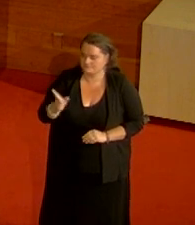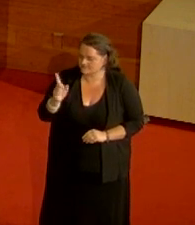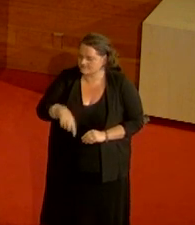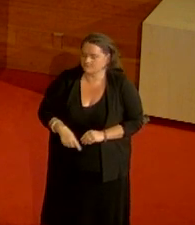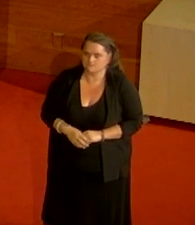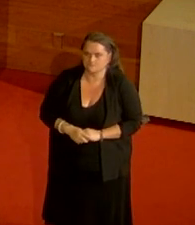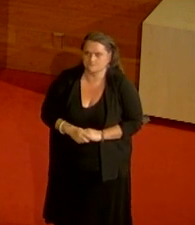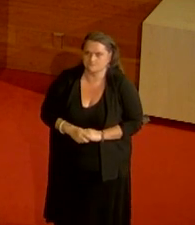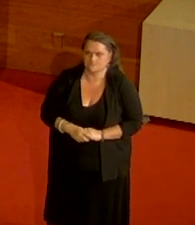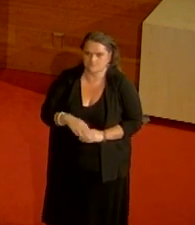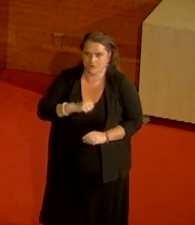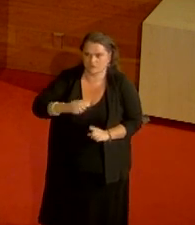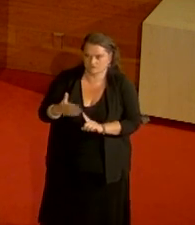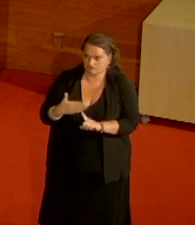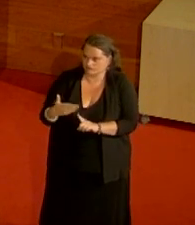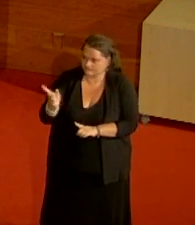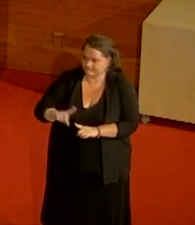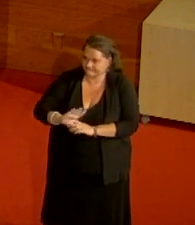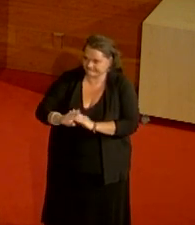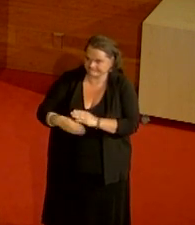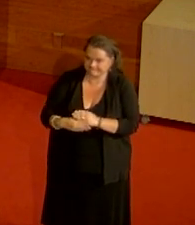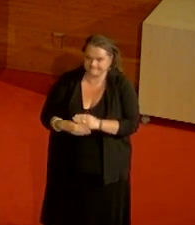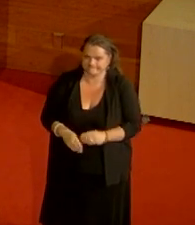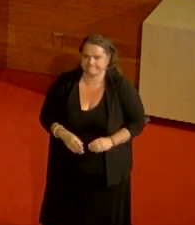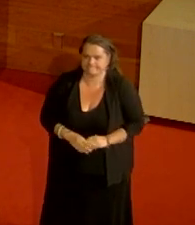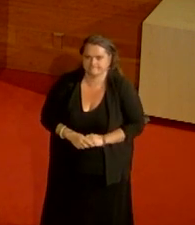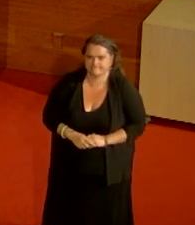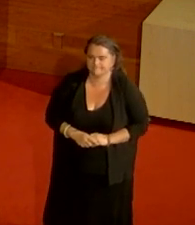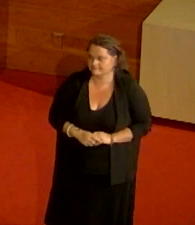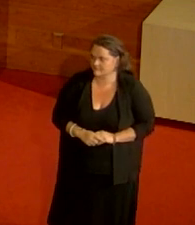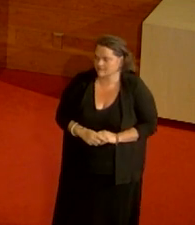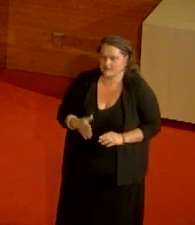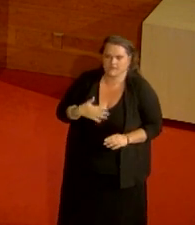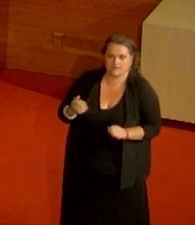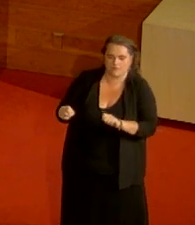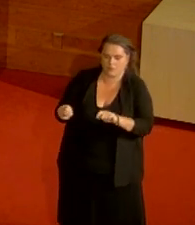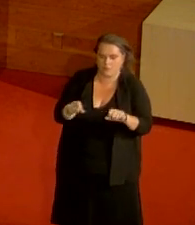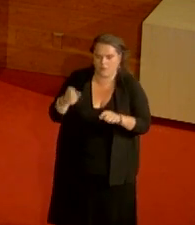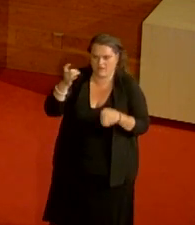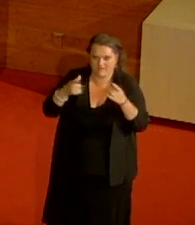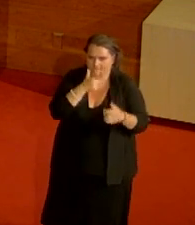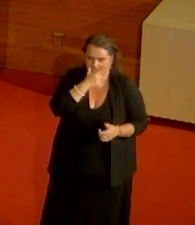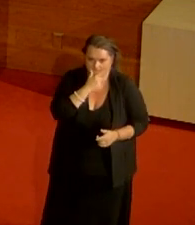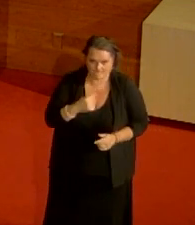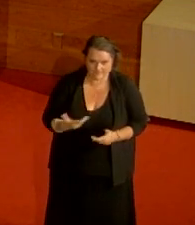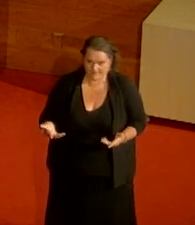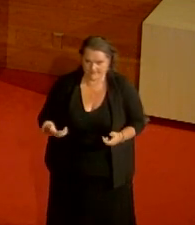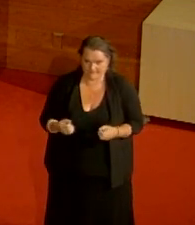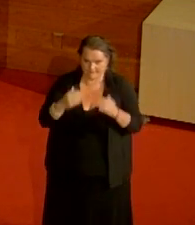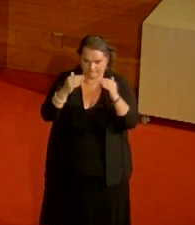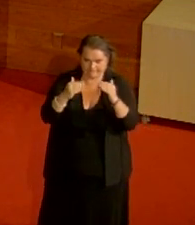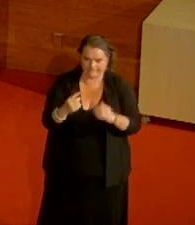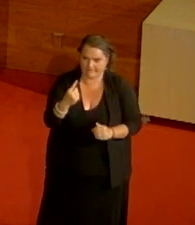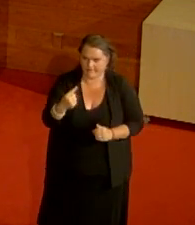autoexplotación realmente quiero quiero Resaltar ideas muy muy sencillas de cada uno de